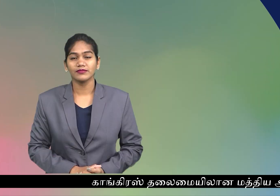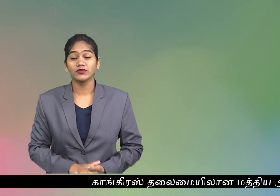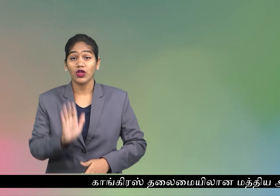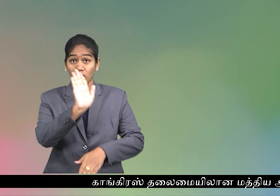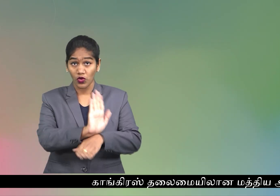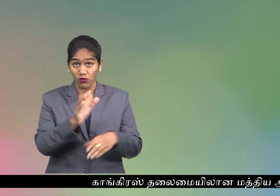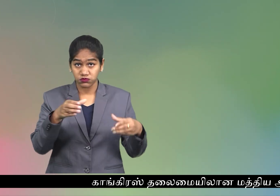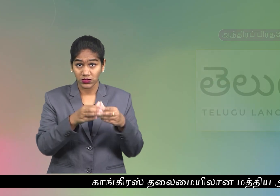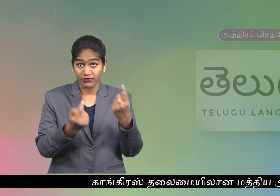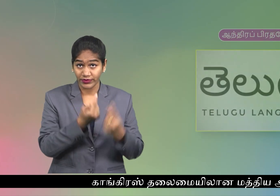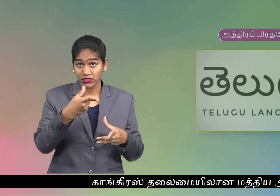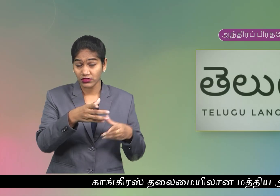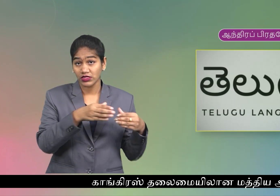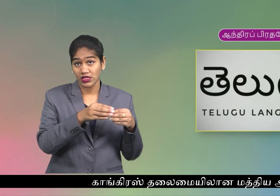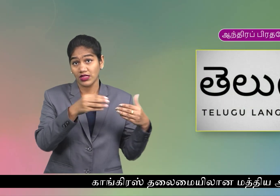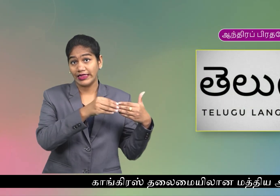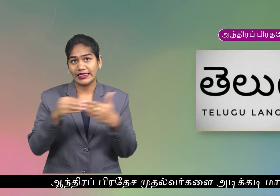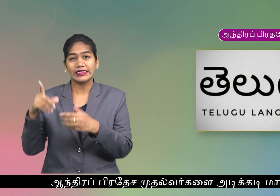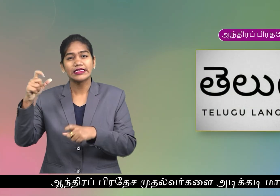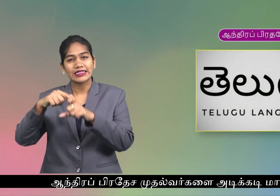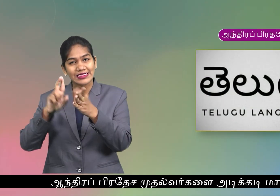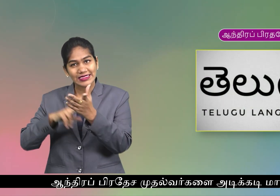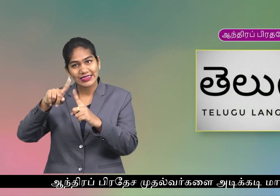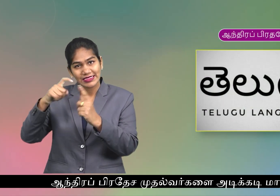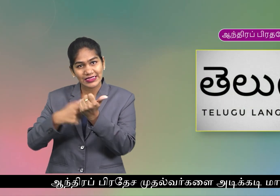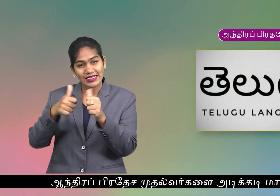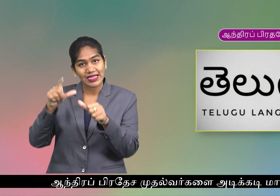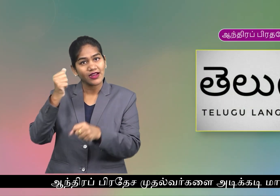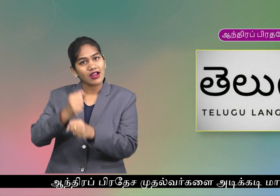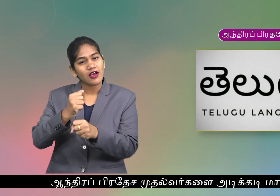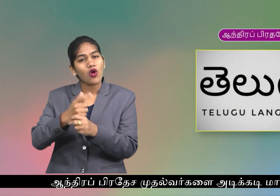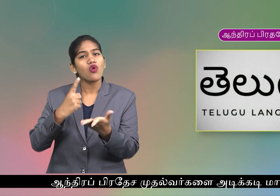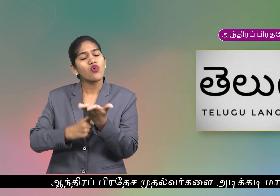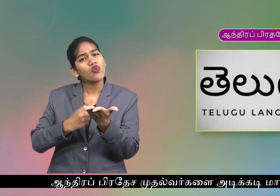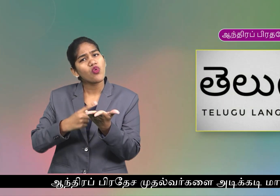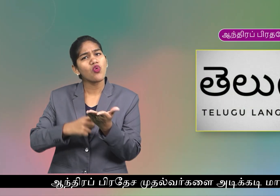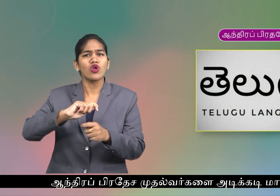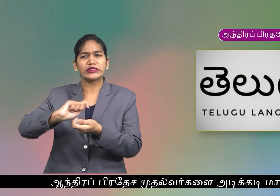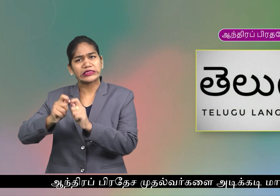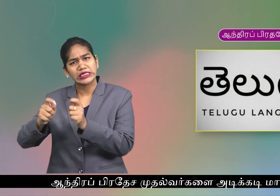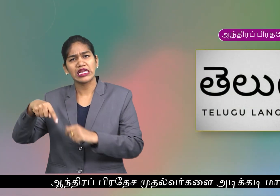காங்கிரஸ் தலைமையிலான மத்திய அரசு ஆந்திர பிரதேச முதல்வர்களை அடிக்கடி மாற்றினர்.